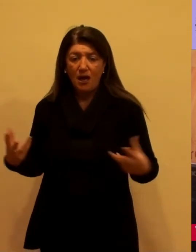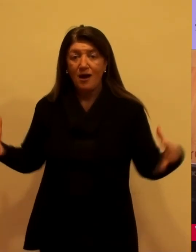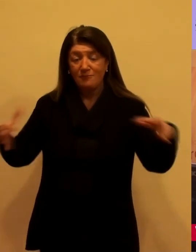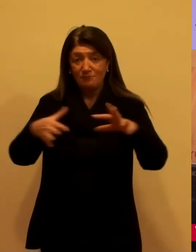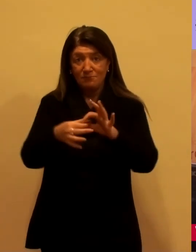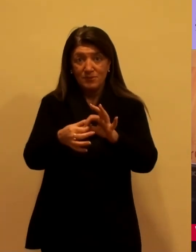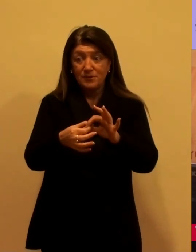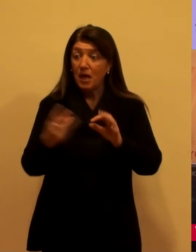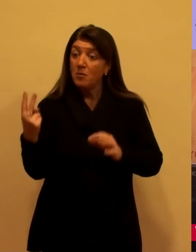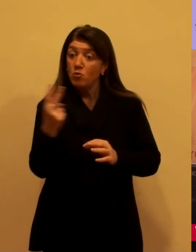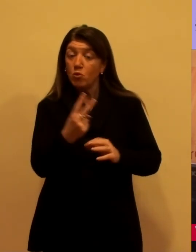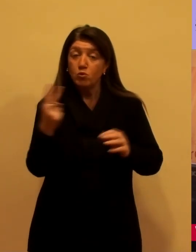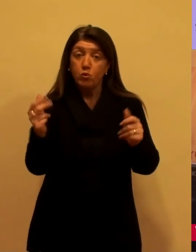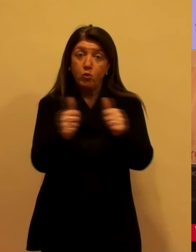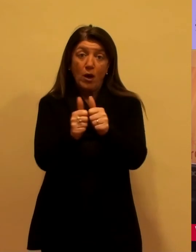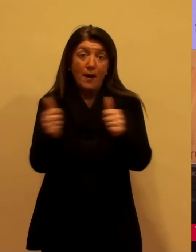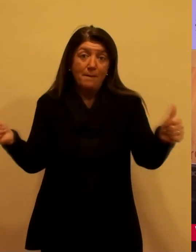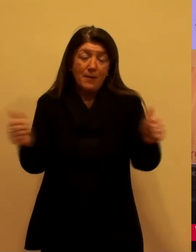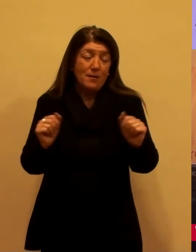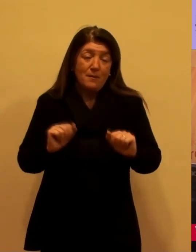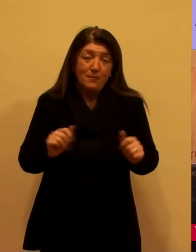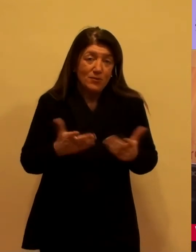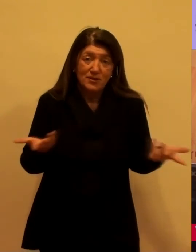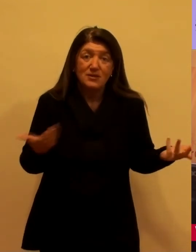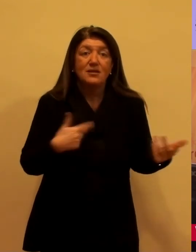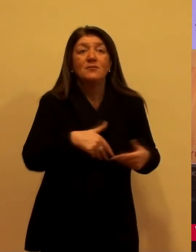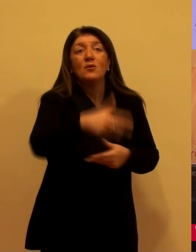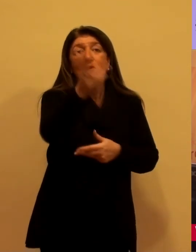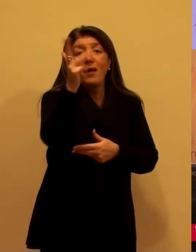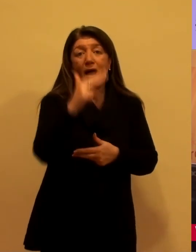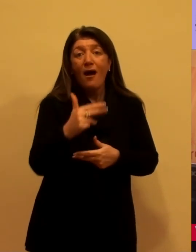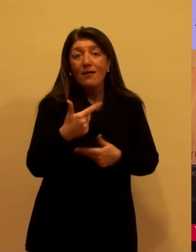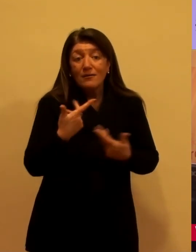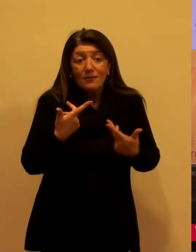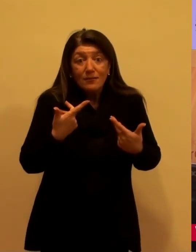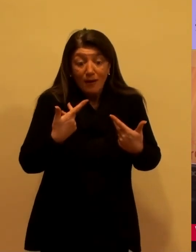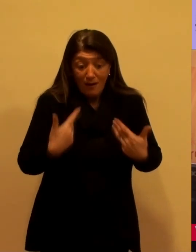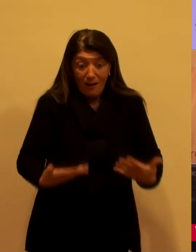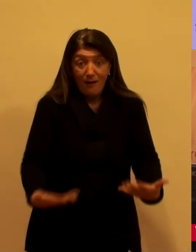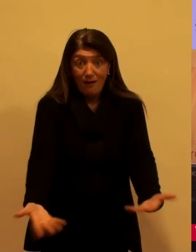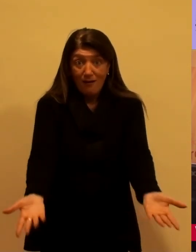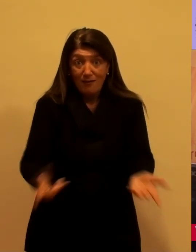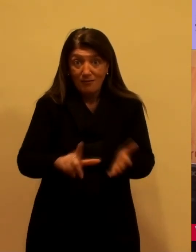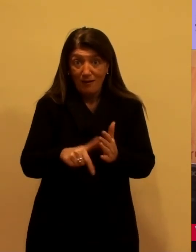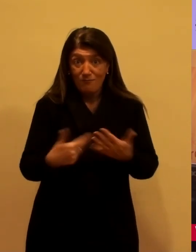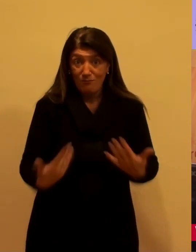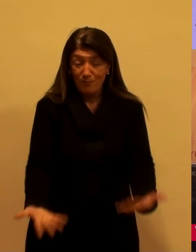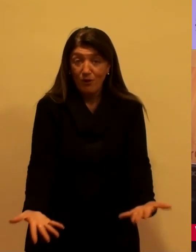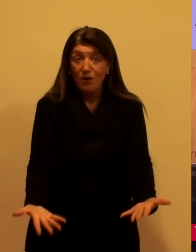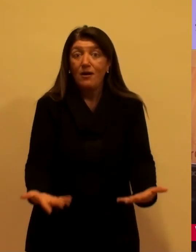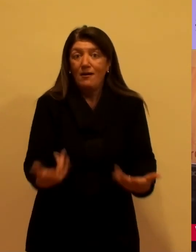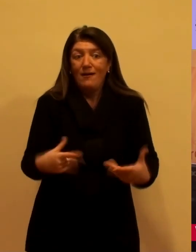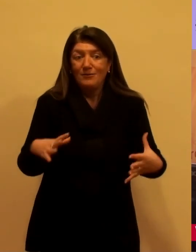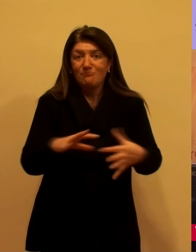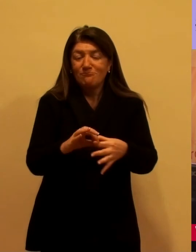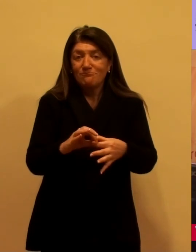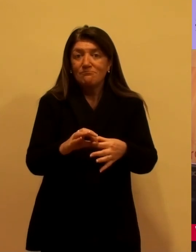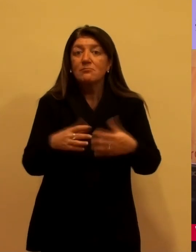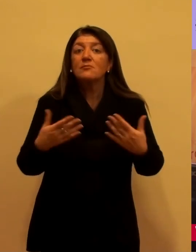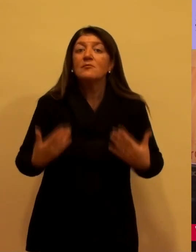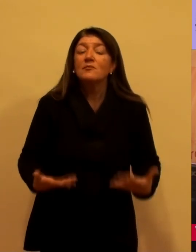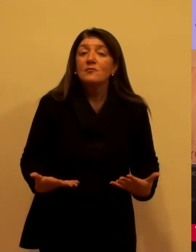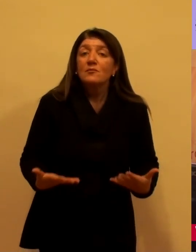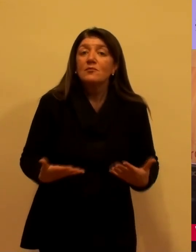due cose distinte, soprattutto se si tratta di arte del tempo presente. E poi all'interno di questo